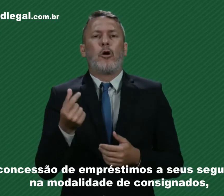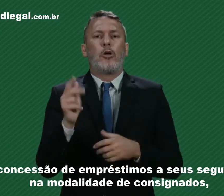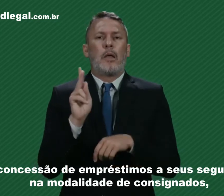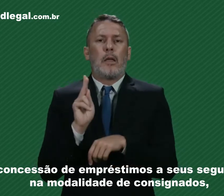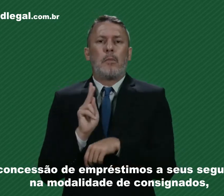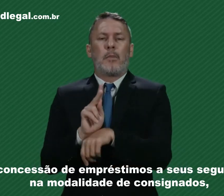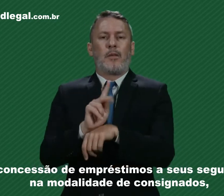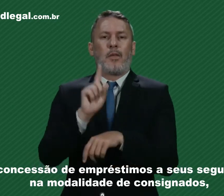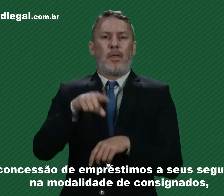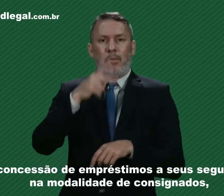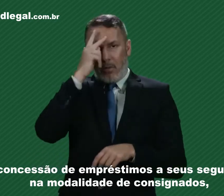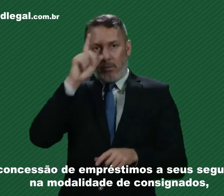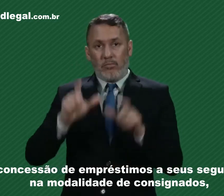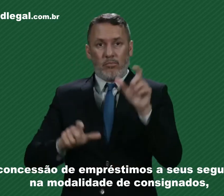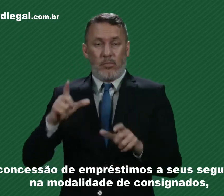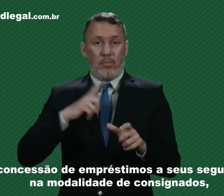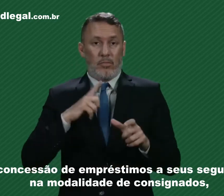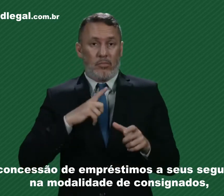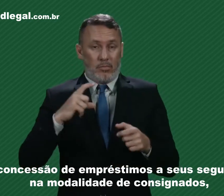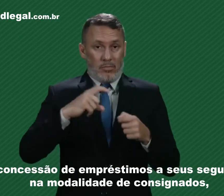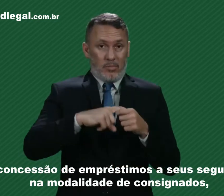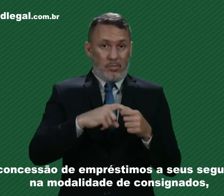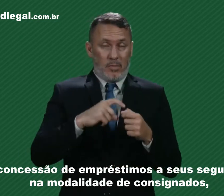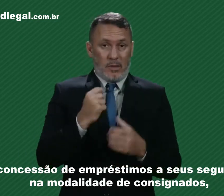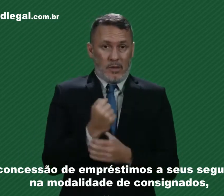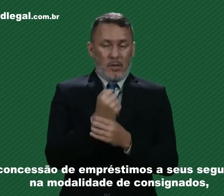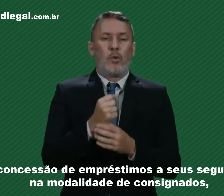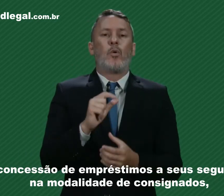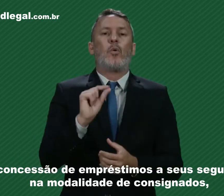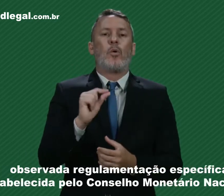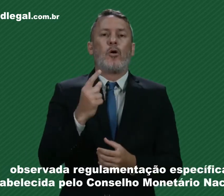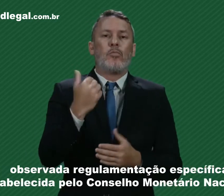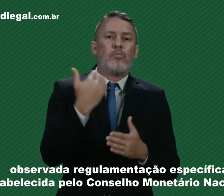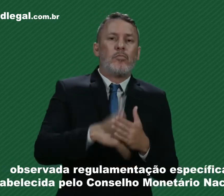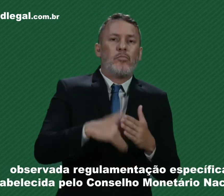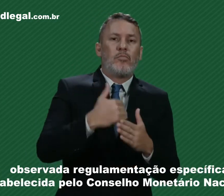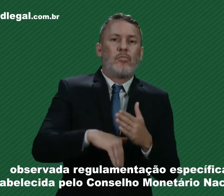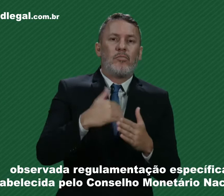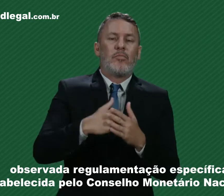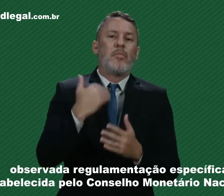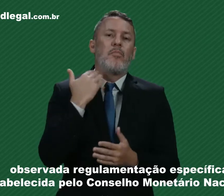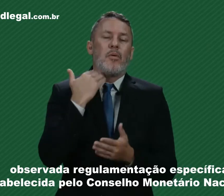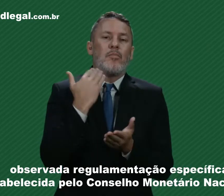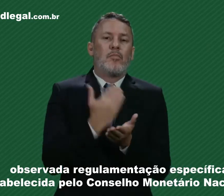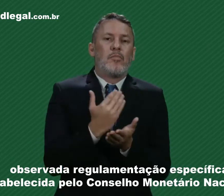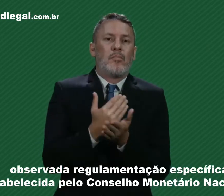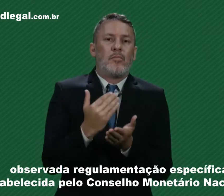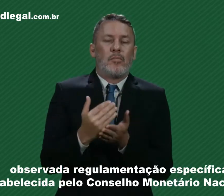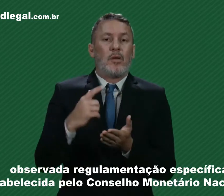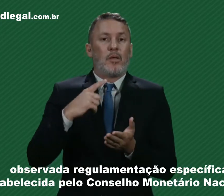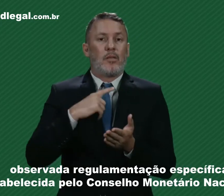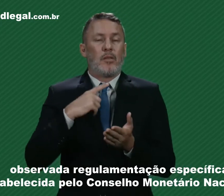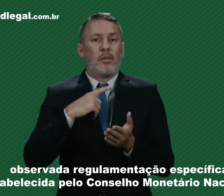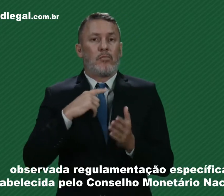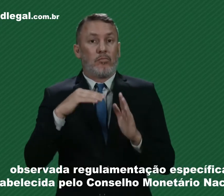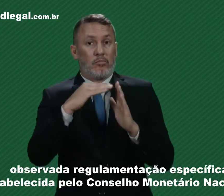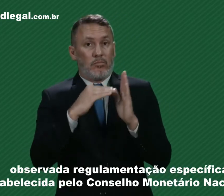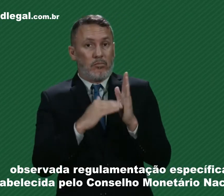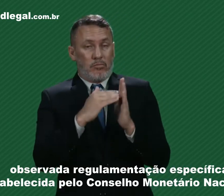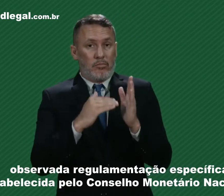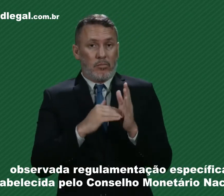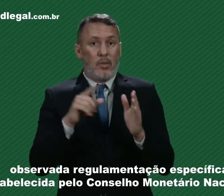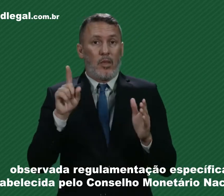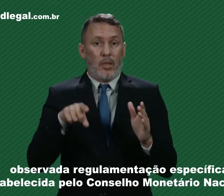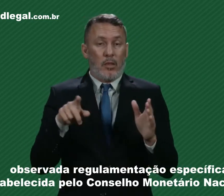de empréstimos a seus segurados na modalidade de consignados, observada a regulamentação específica estabelecida